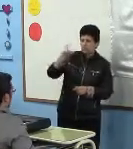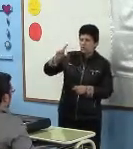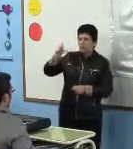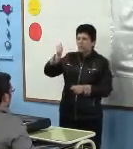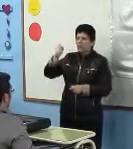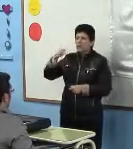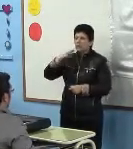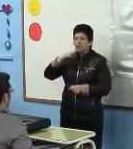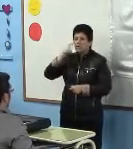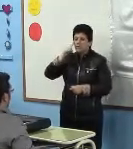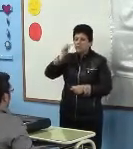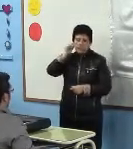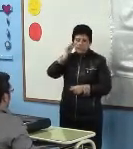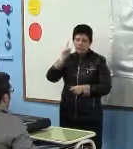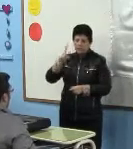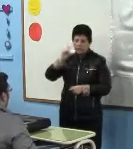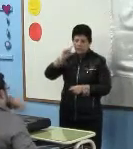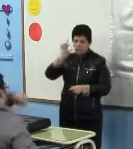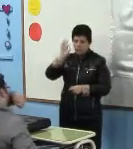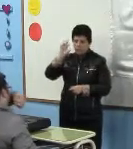Vamos a iniciar con una oración, ¿les parece?